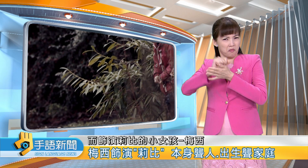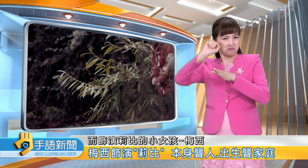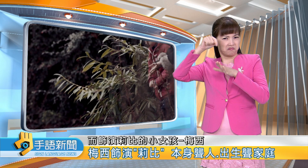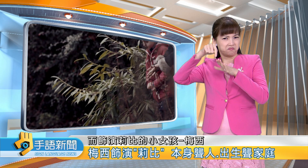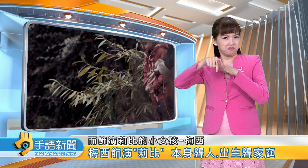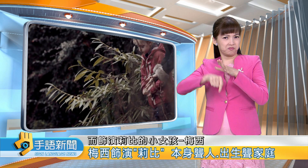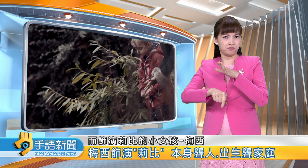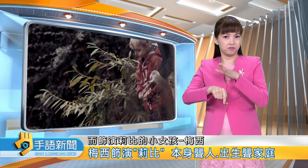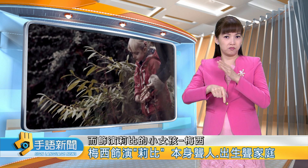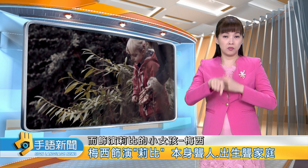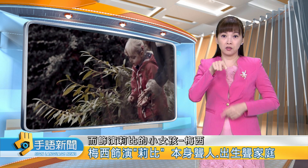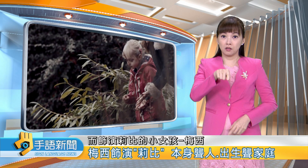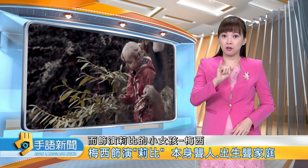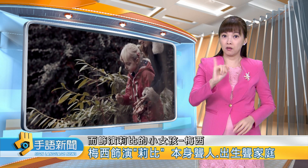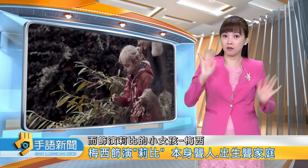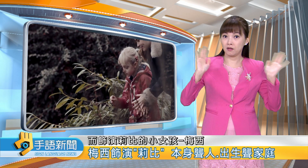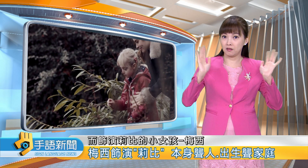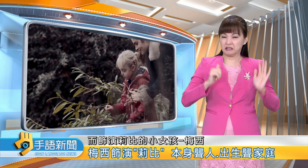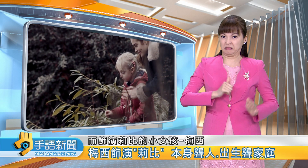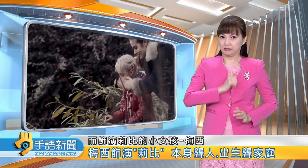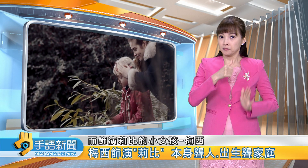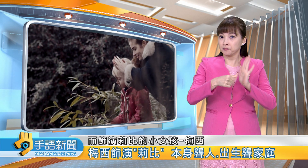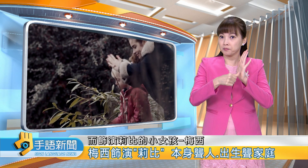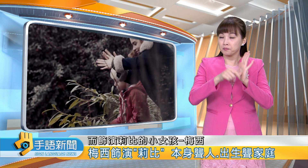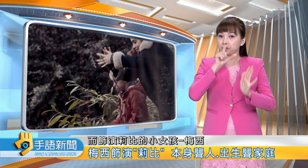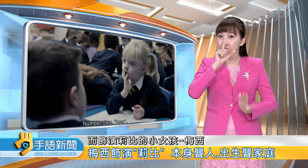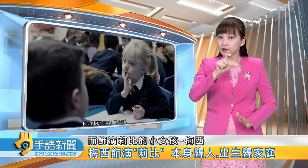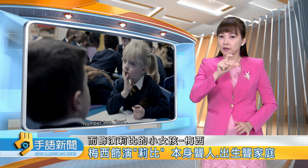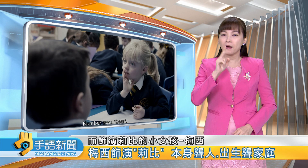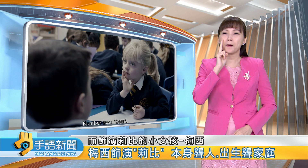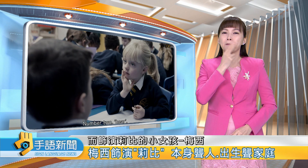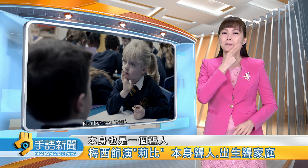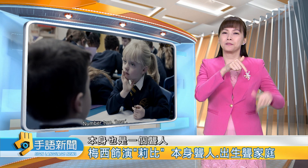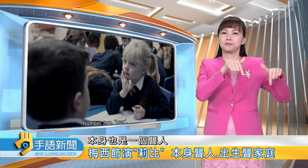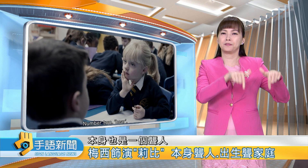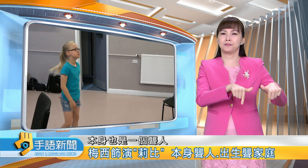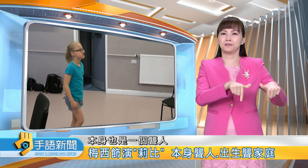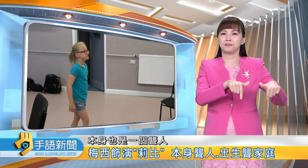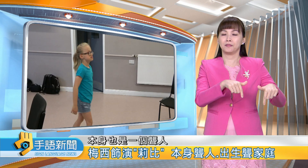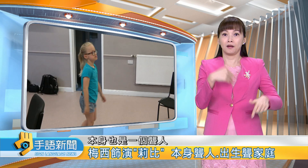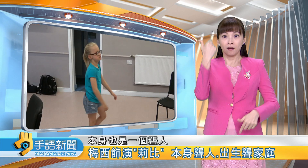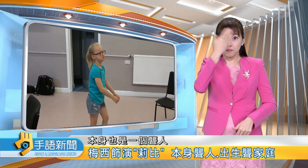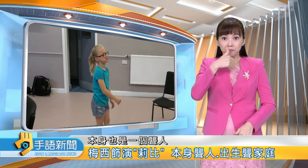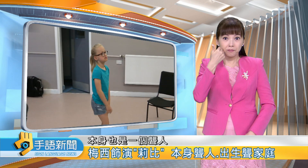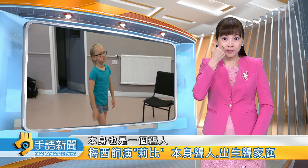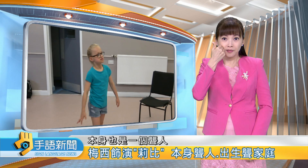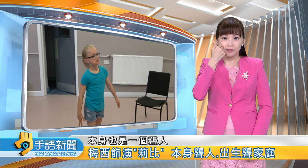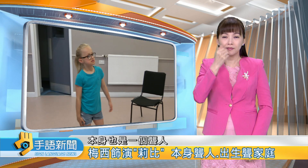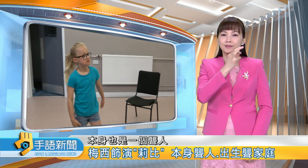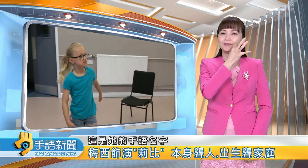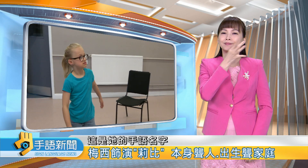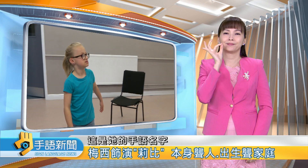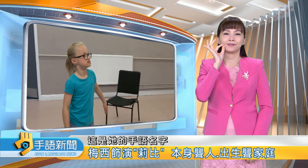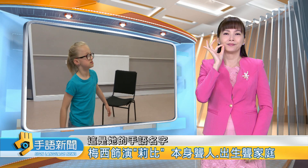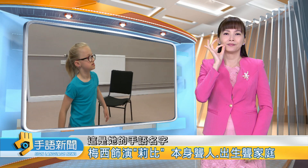演莉比的这个小女孩梅西本身也是一个聋人，而这是她的手语名